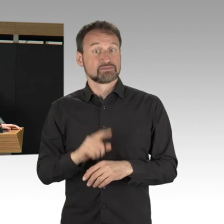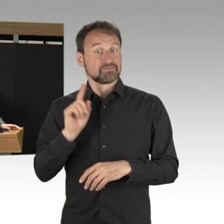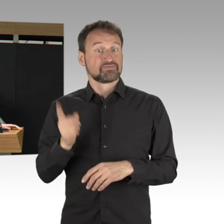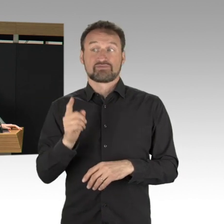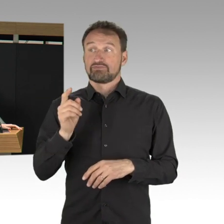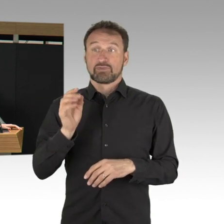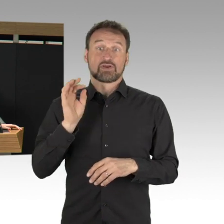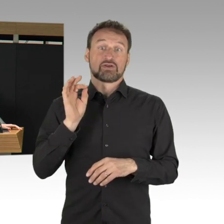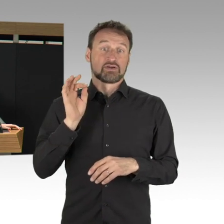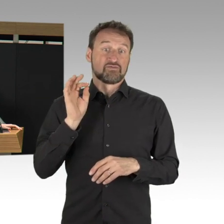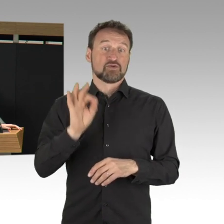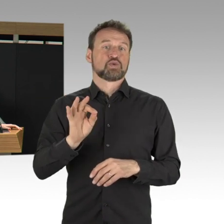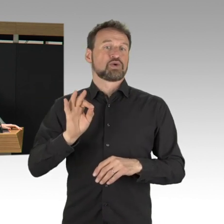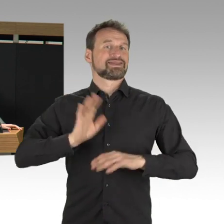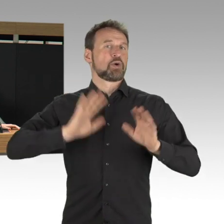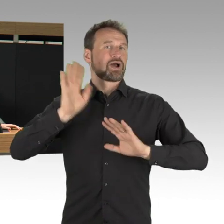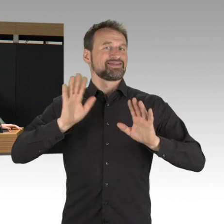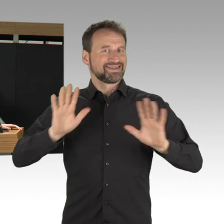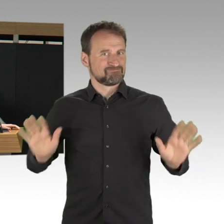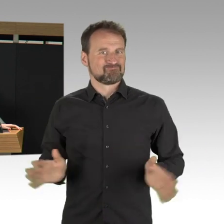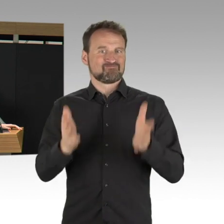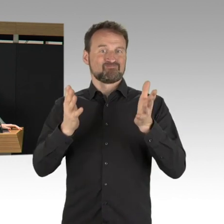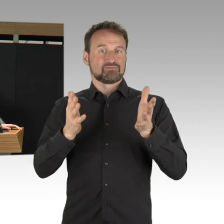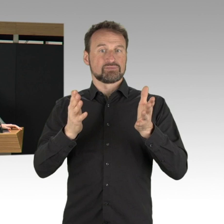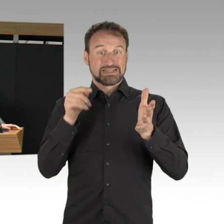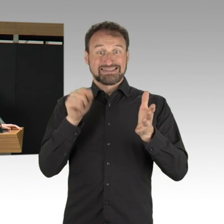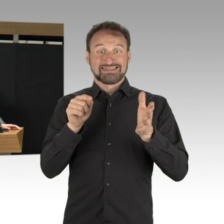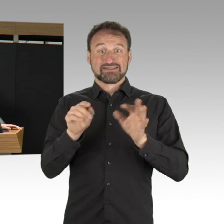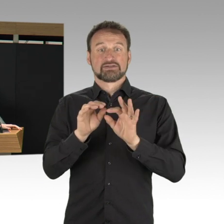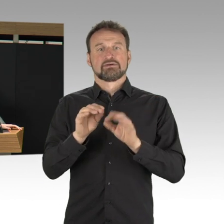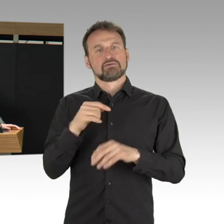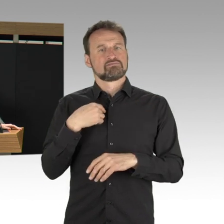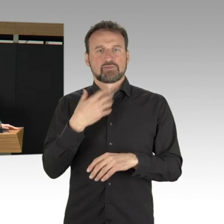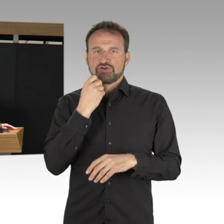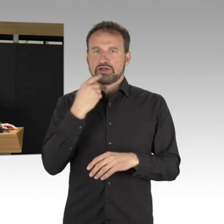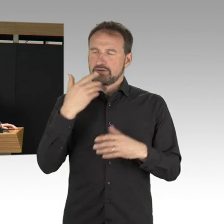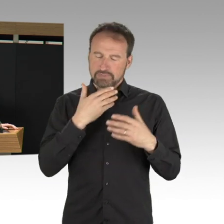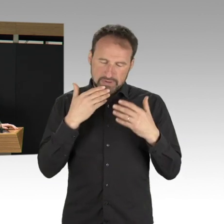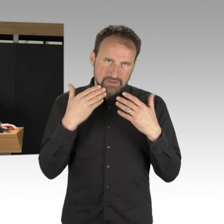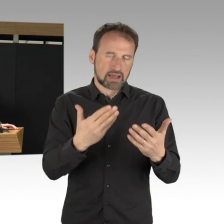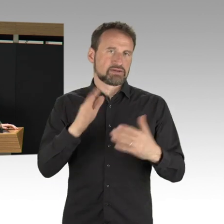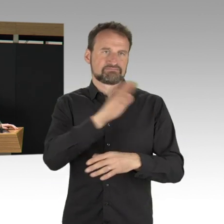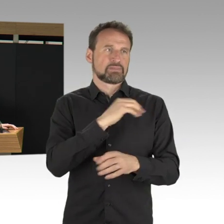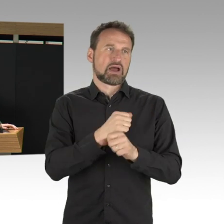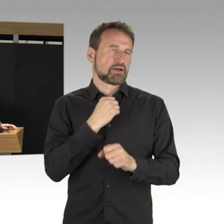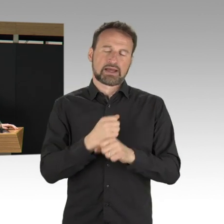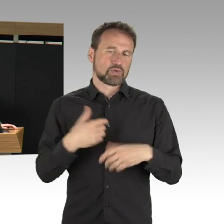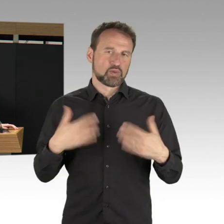klar an der Seite von Künstlerinnen und Künstlern standen, die durch die BDS-Kampagne massiv unter Druck gesetzt und erpresst